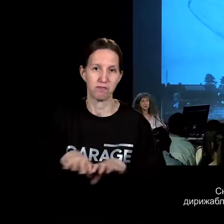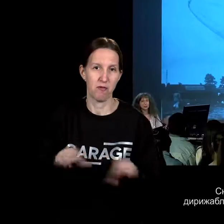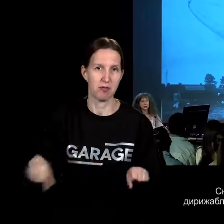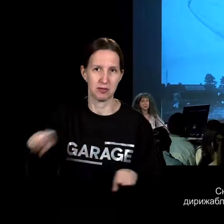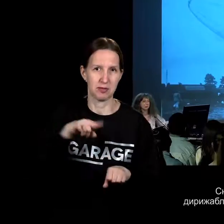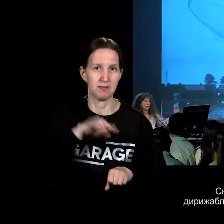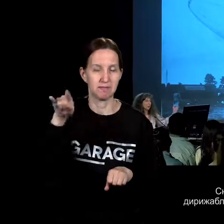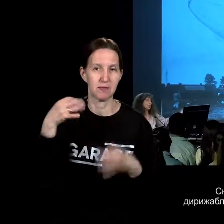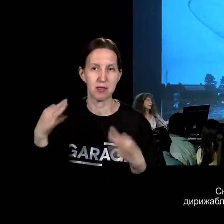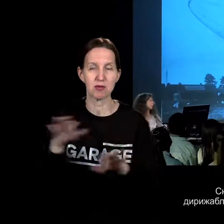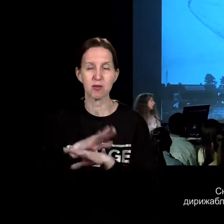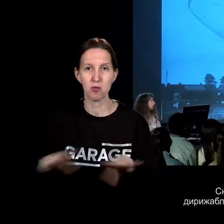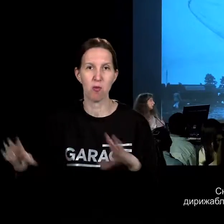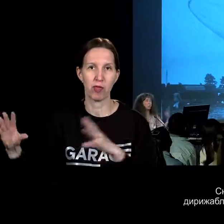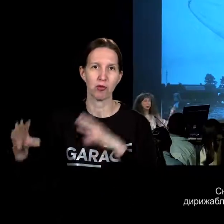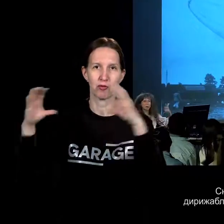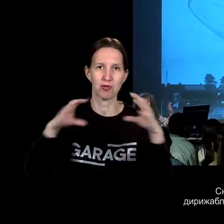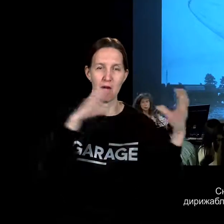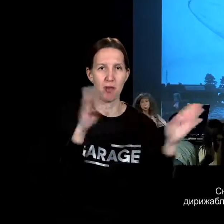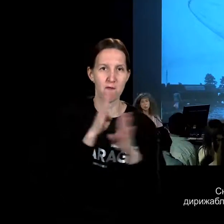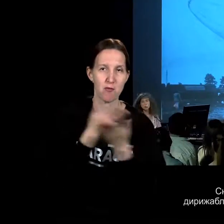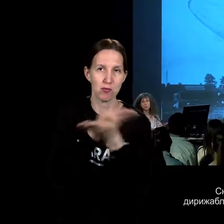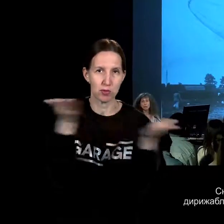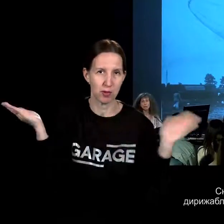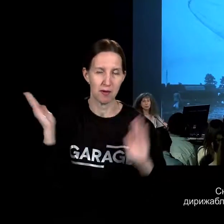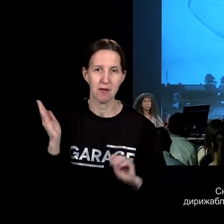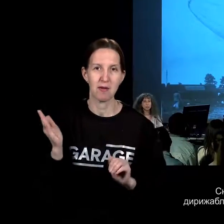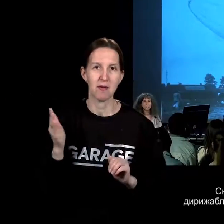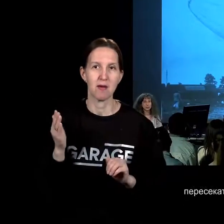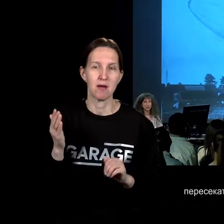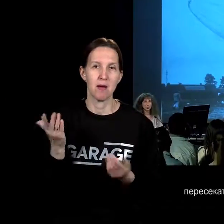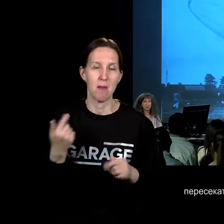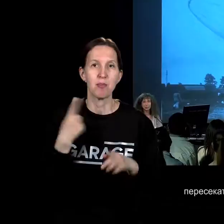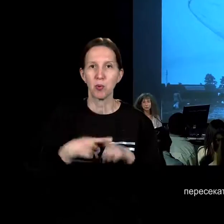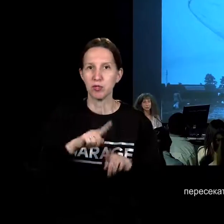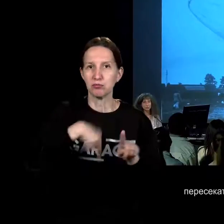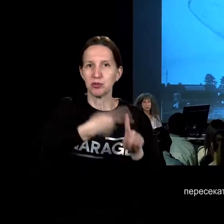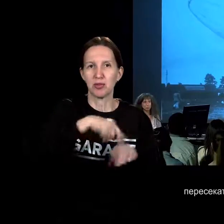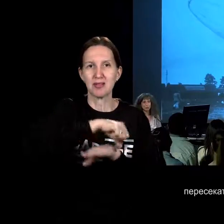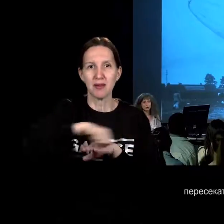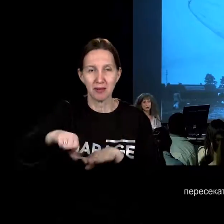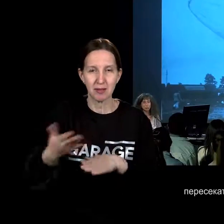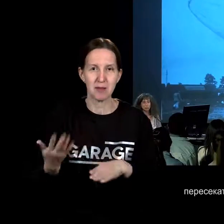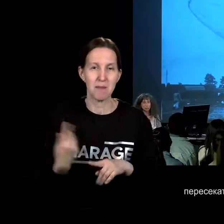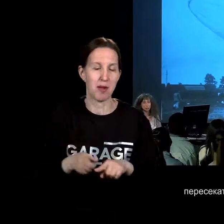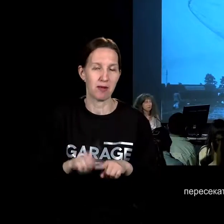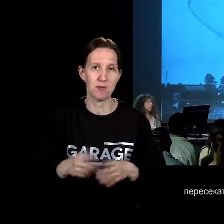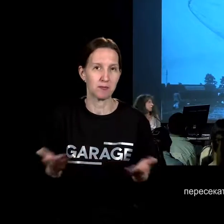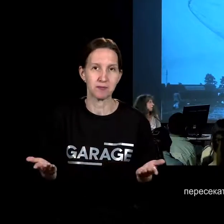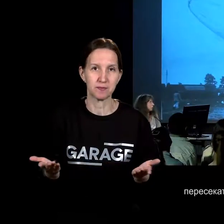какой-то несанкционированный дирижабль будет летать в воздушном пространстве, пересекать границу, и, собственно говоря, это